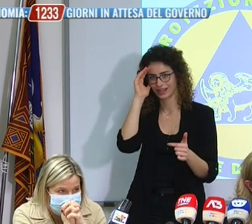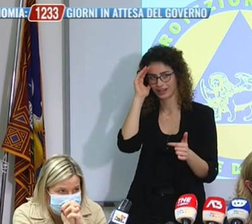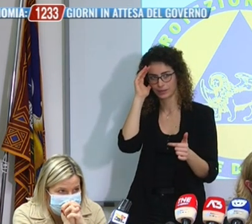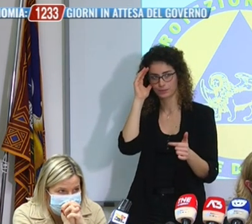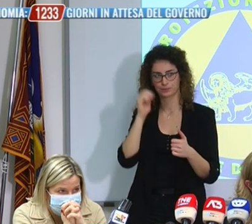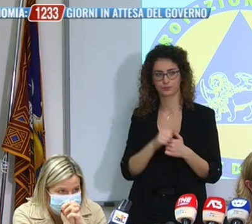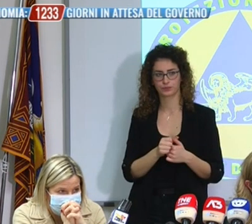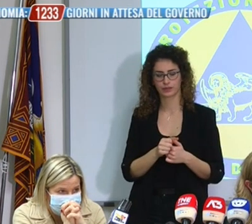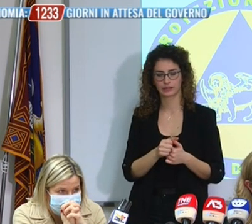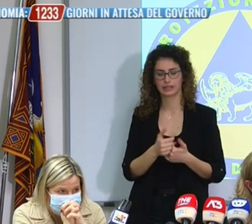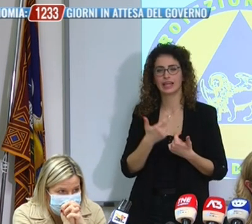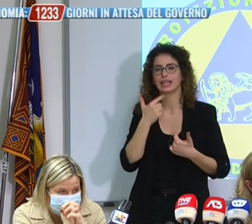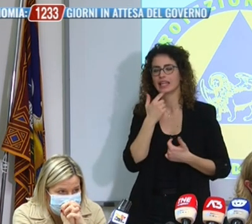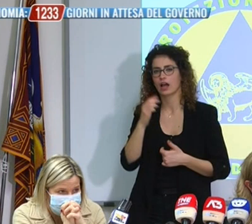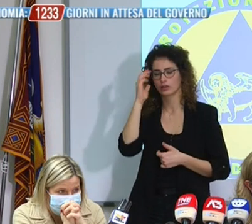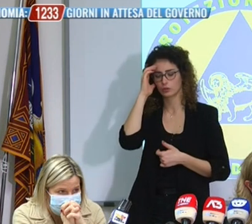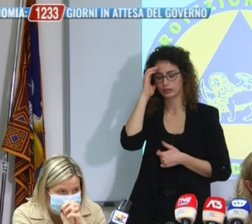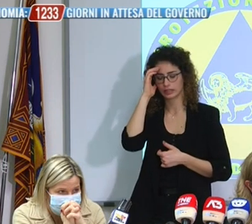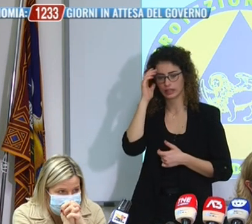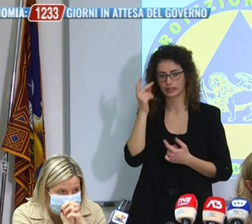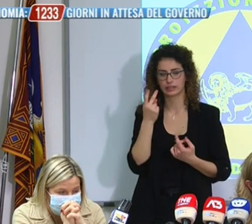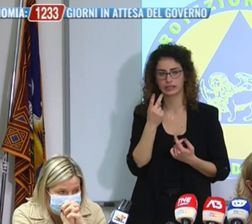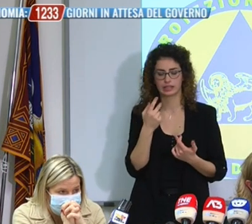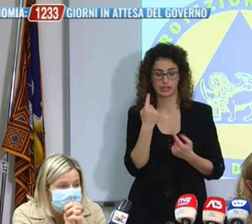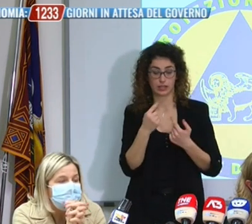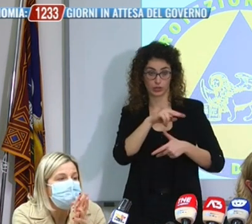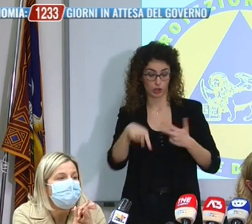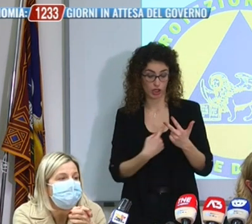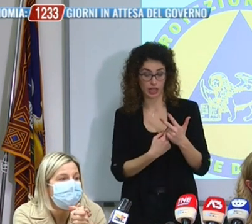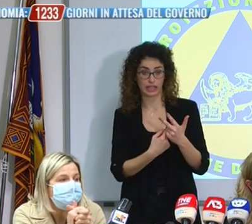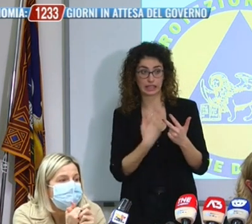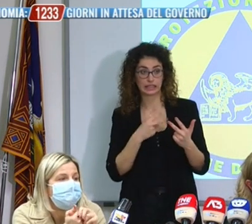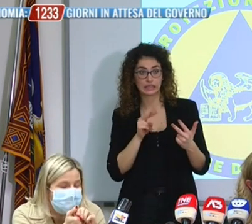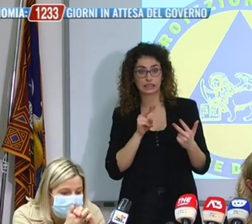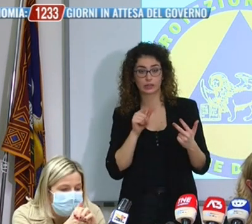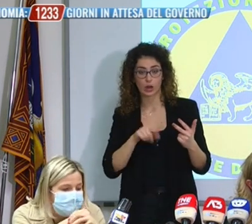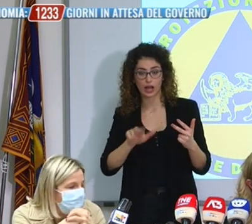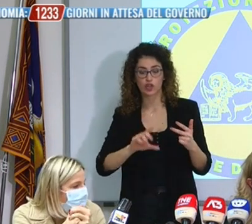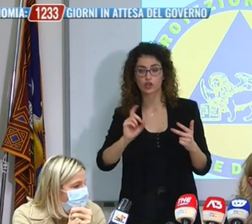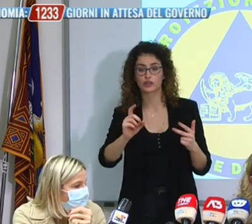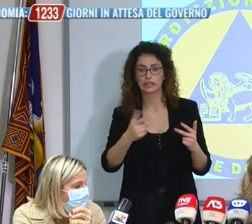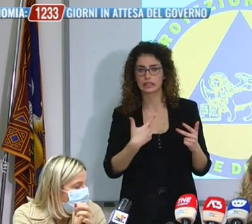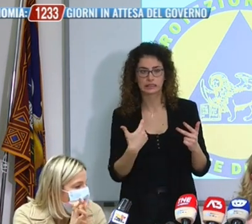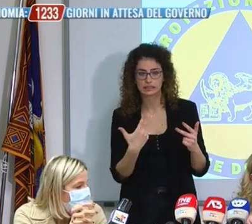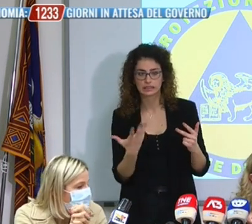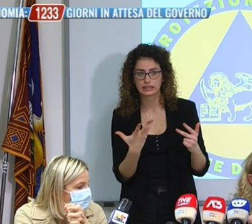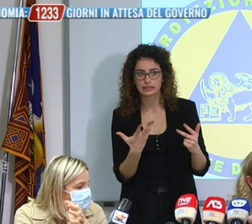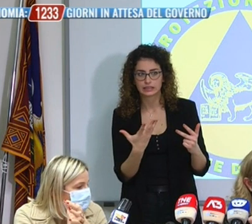cosa bisogna aspettarsi in queste tre aree da qui a giovedì, insomma, ecco,